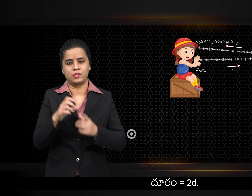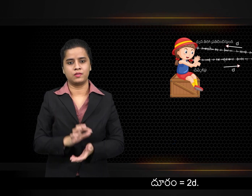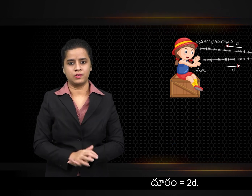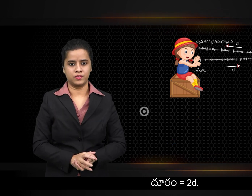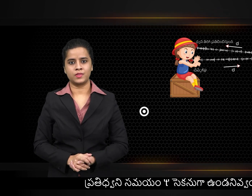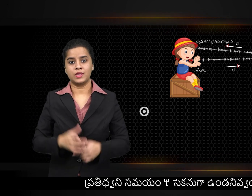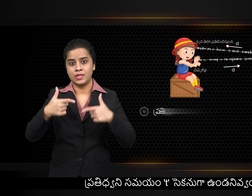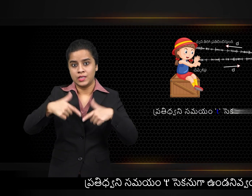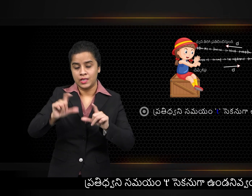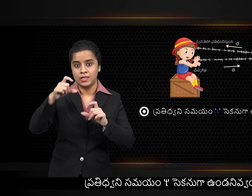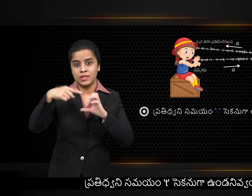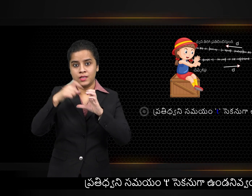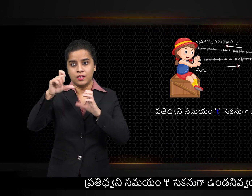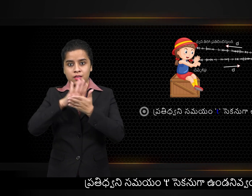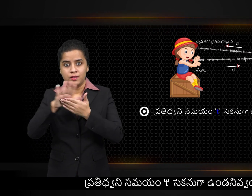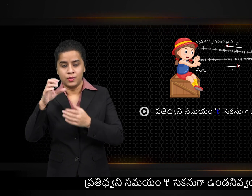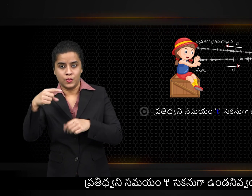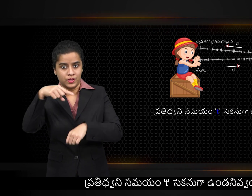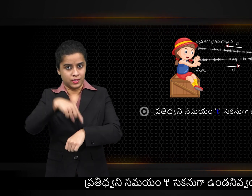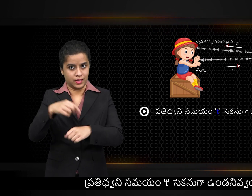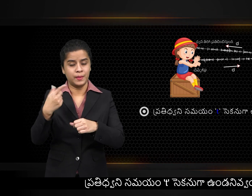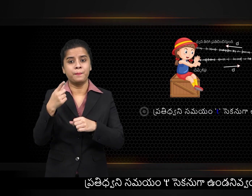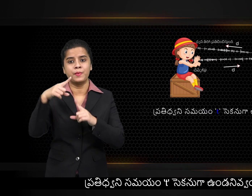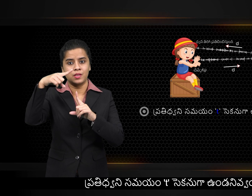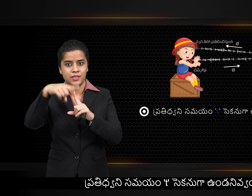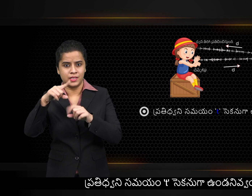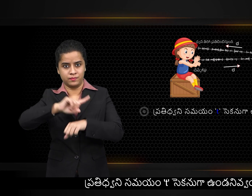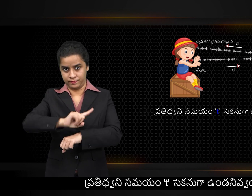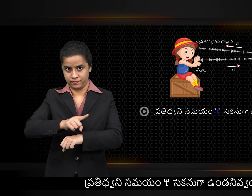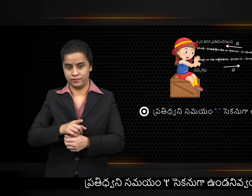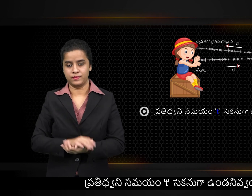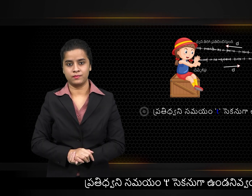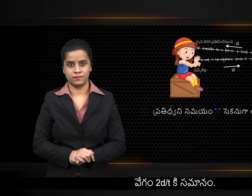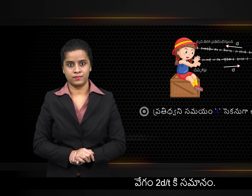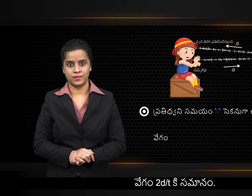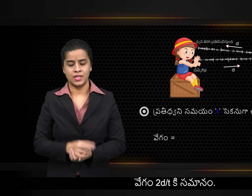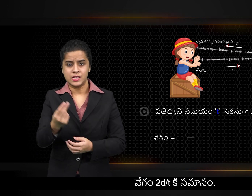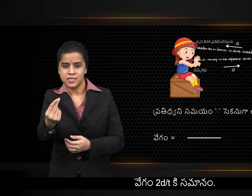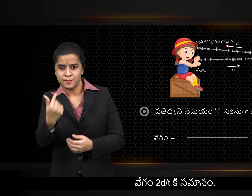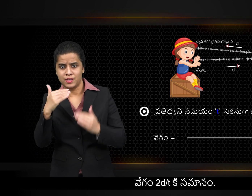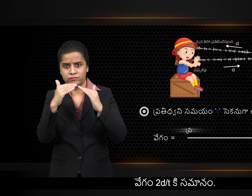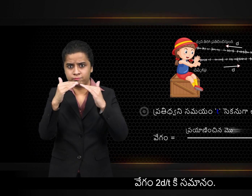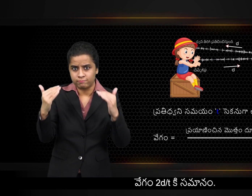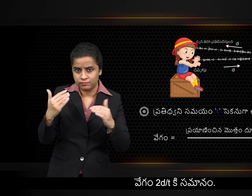=2d. ప్రతి ధ్వని సమయం t సెకనుగా ఉండనివ్వండి. వేగం